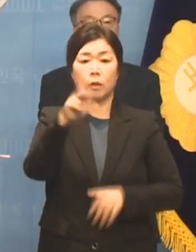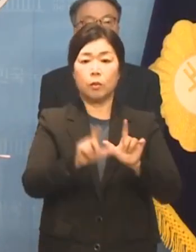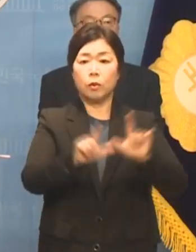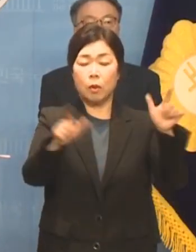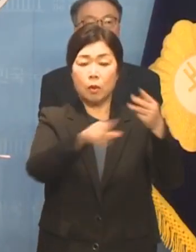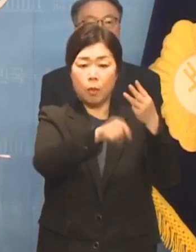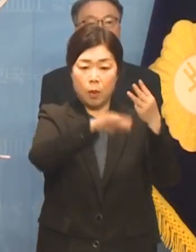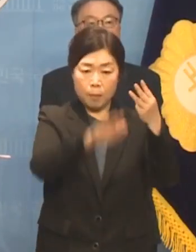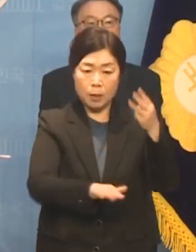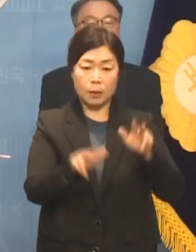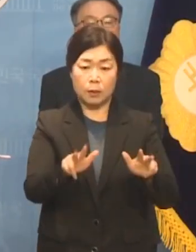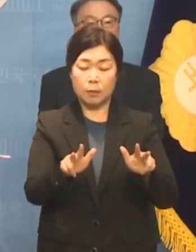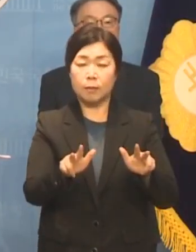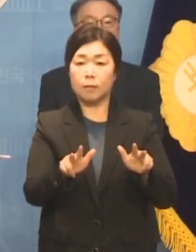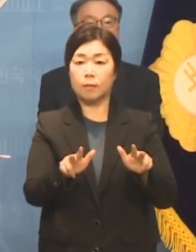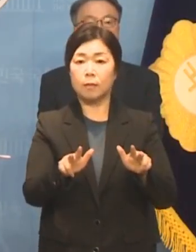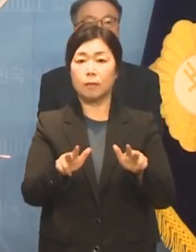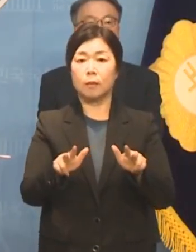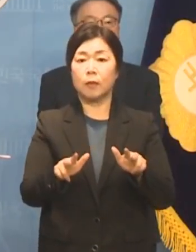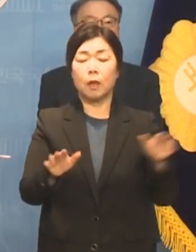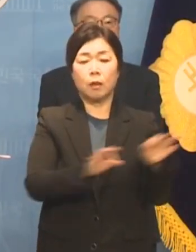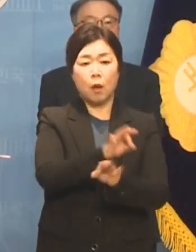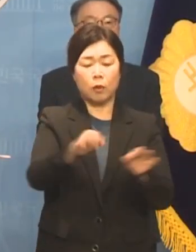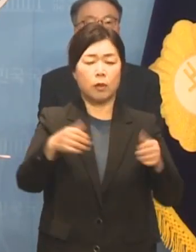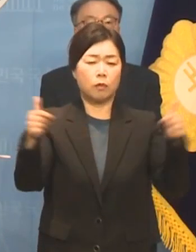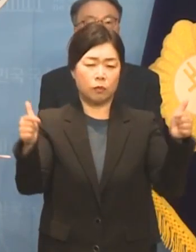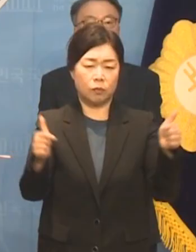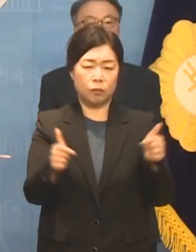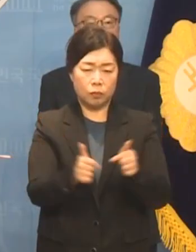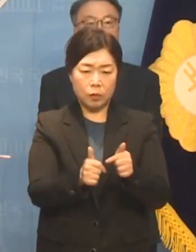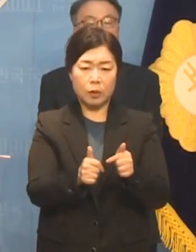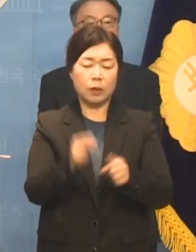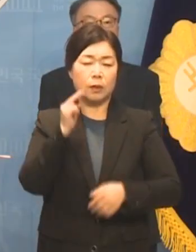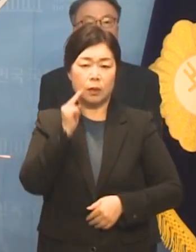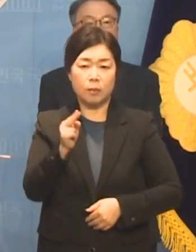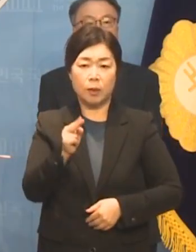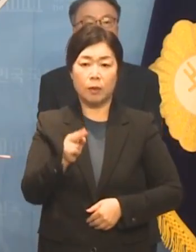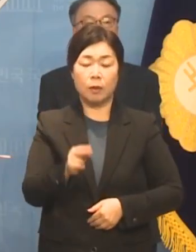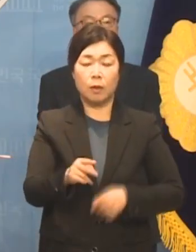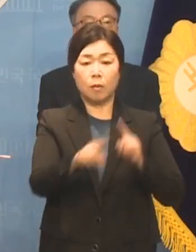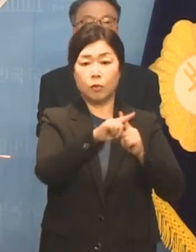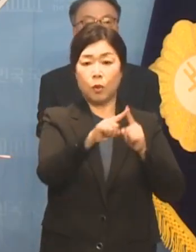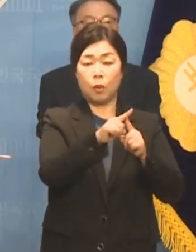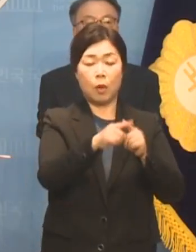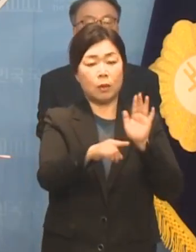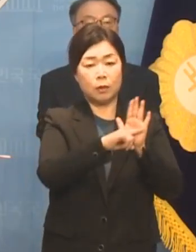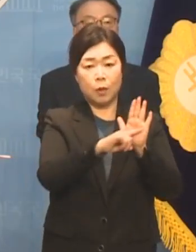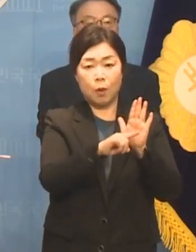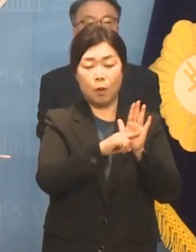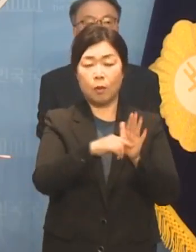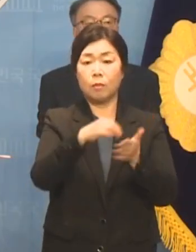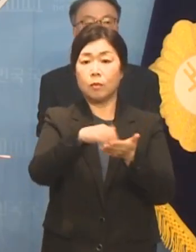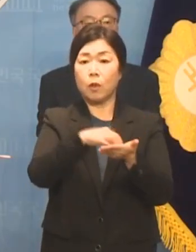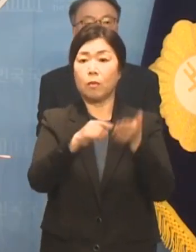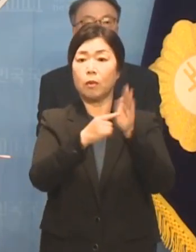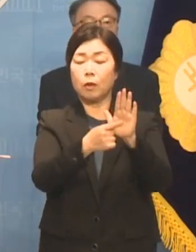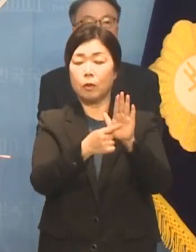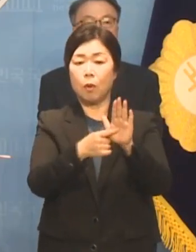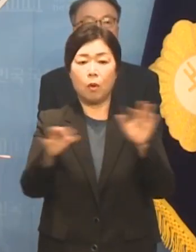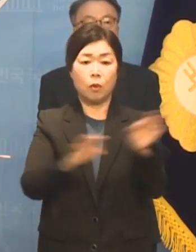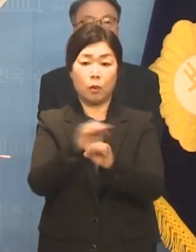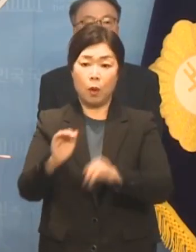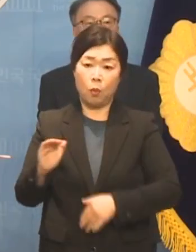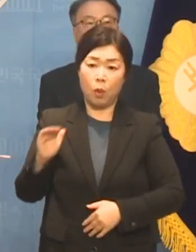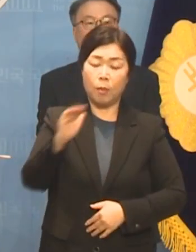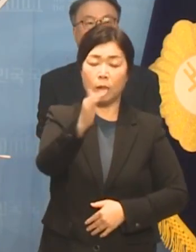2025년 3월 말 현재 경기 위축 심화를 암시하는 부정적 지표와 경기